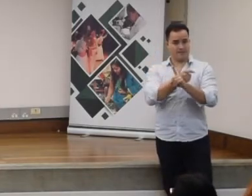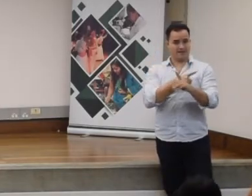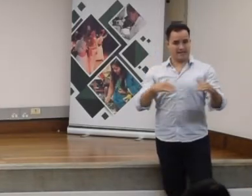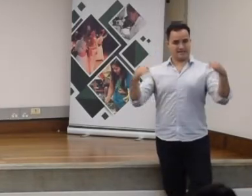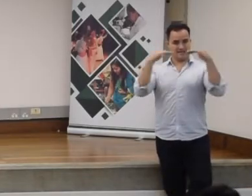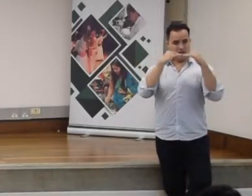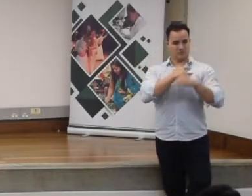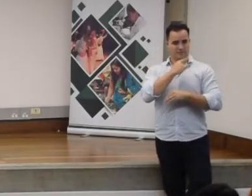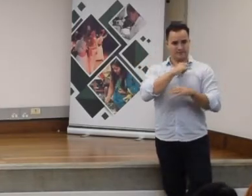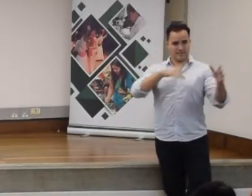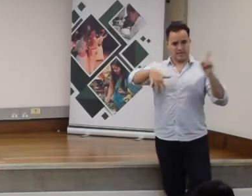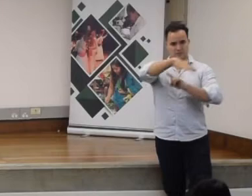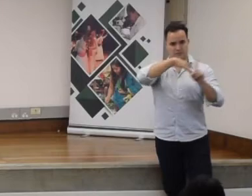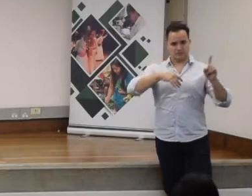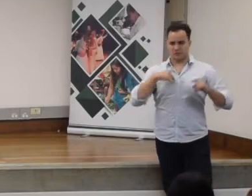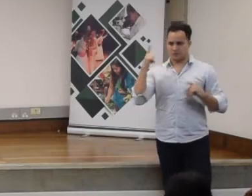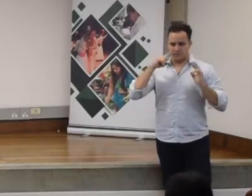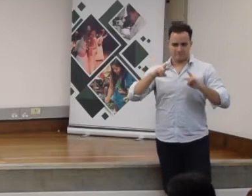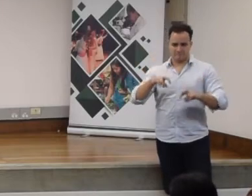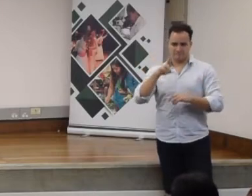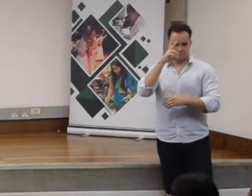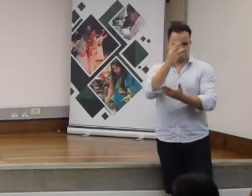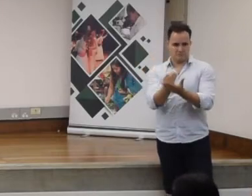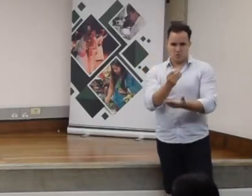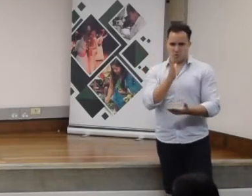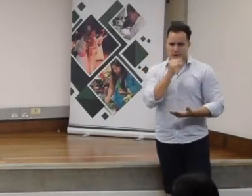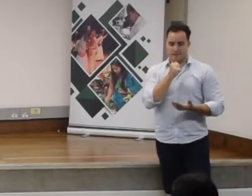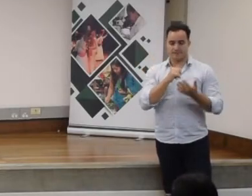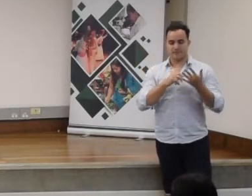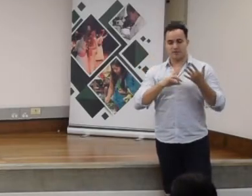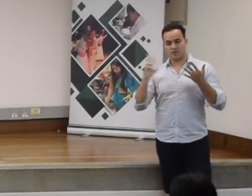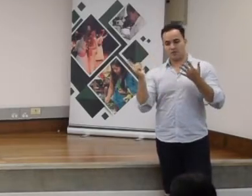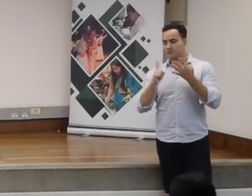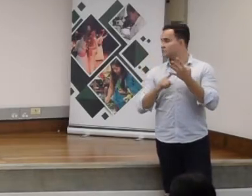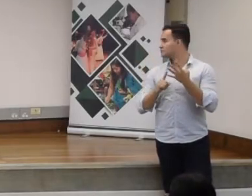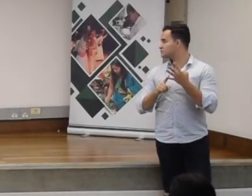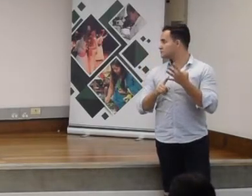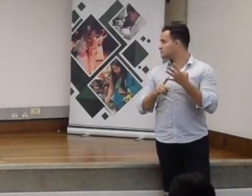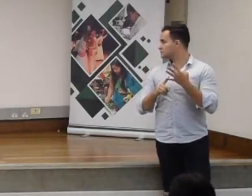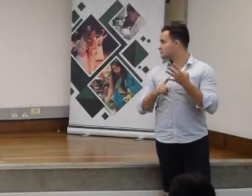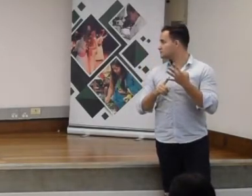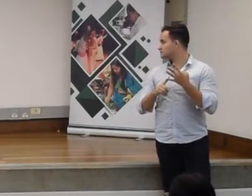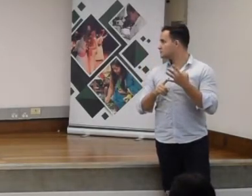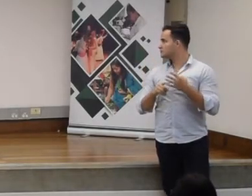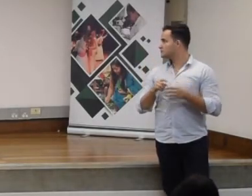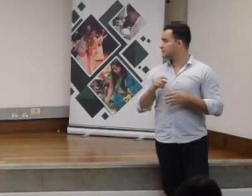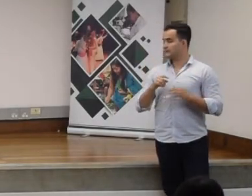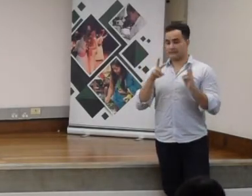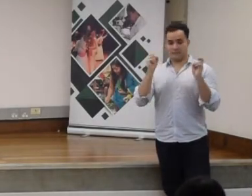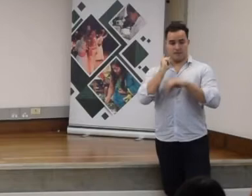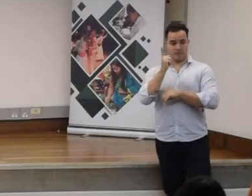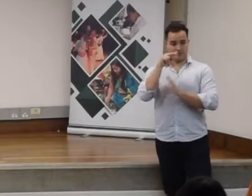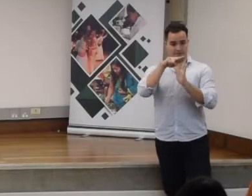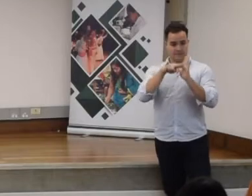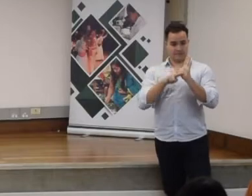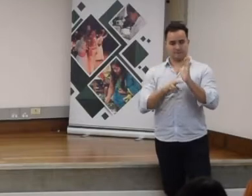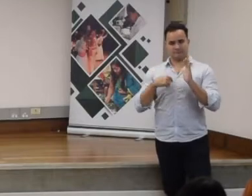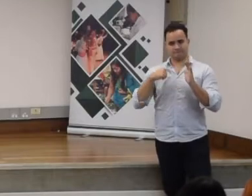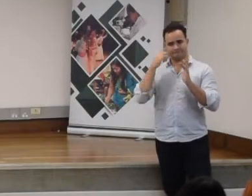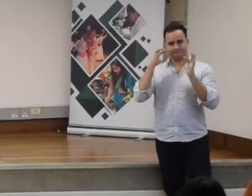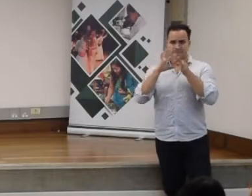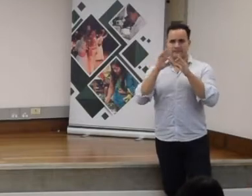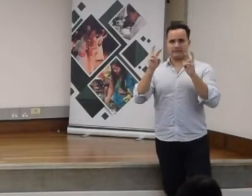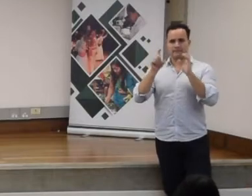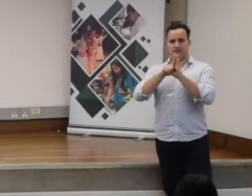Y por otra parte también hablan de los ciclos políticos, que es una debilidad estructural que tiene la Ley 30, porque básicamente